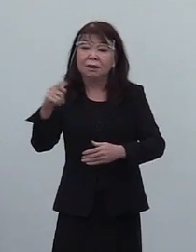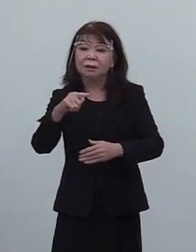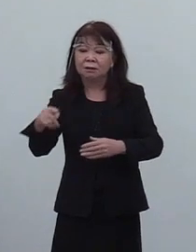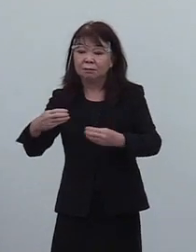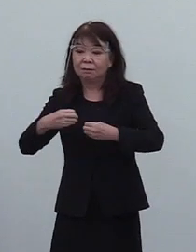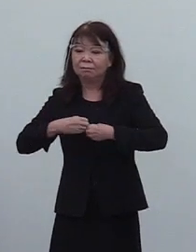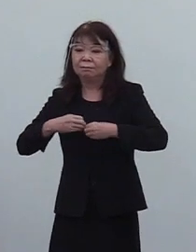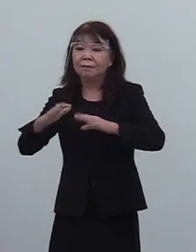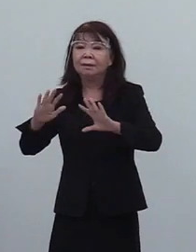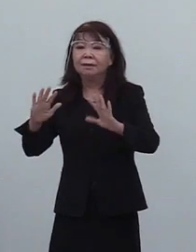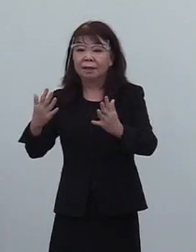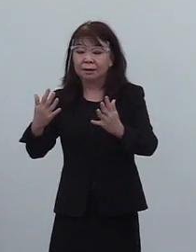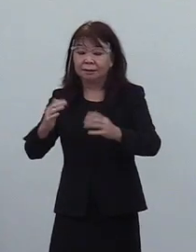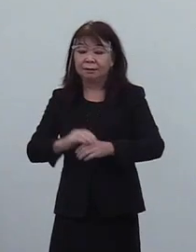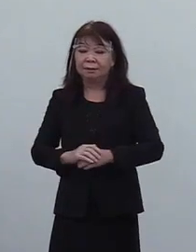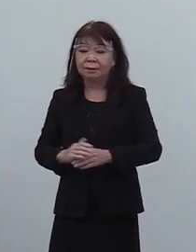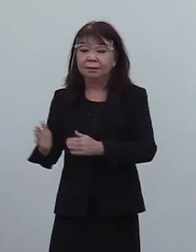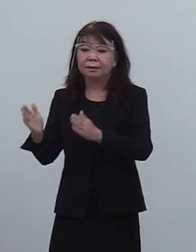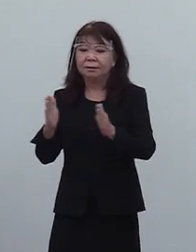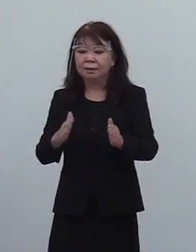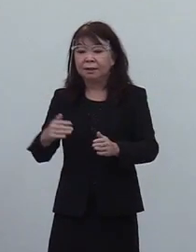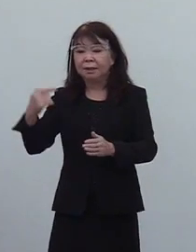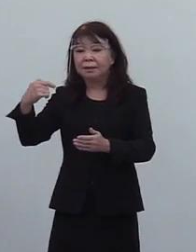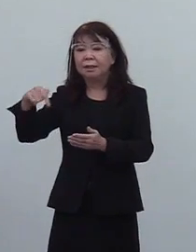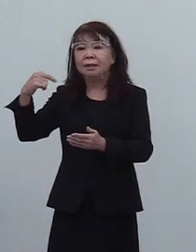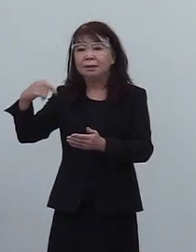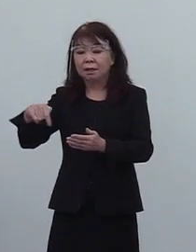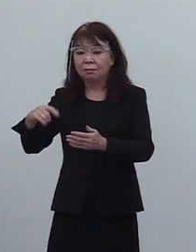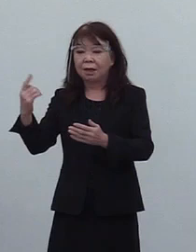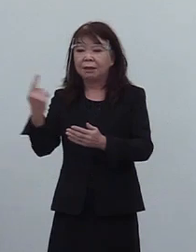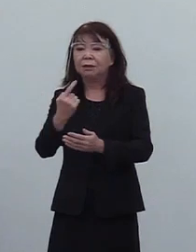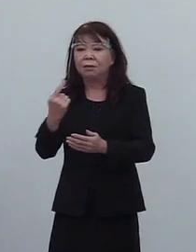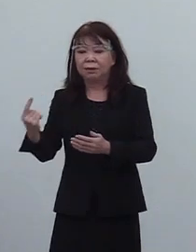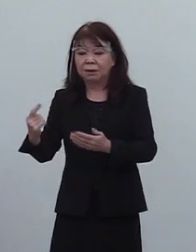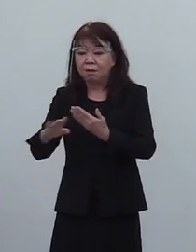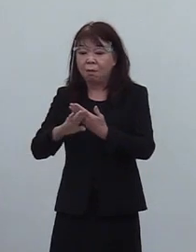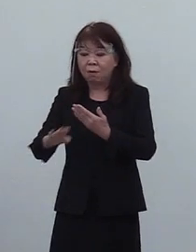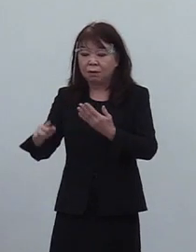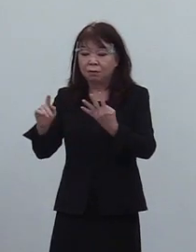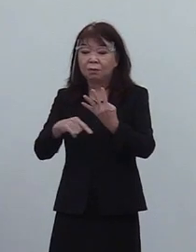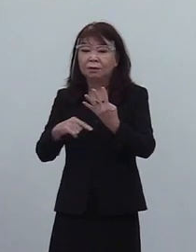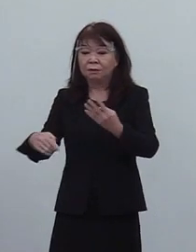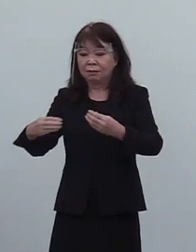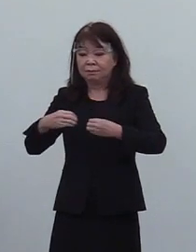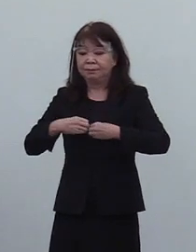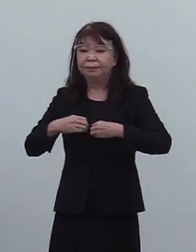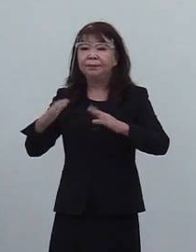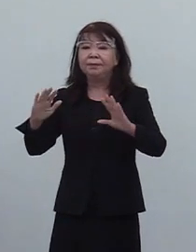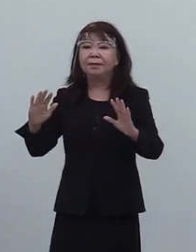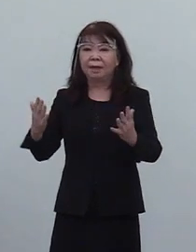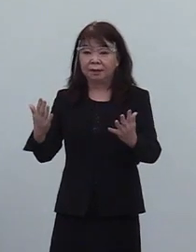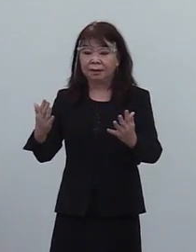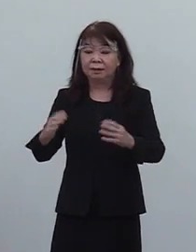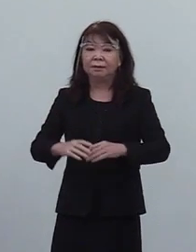ました。教職員は1名が陽性で4名が陰性であります